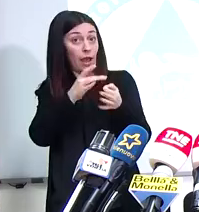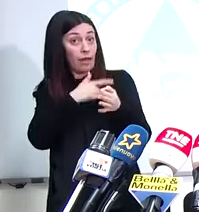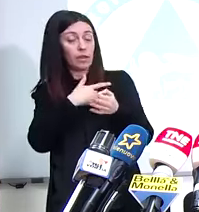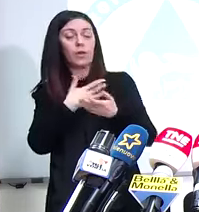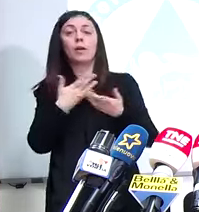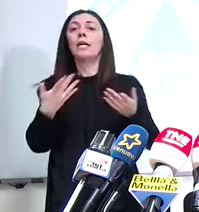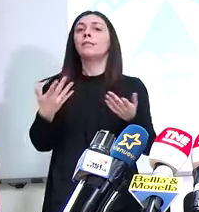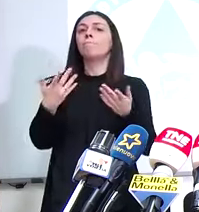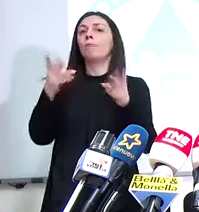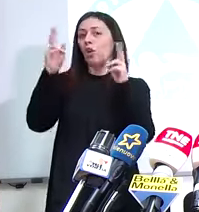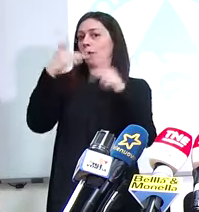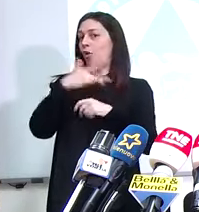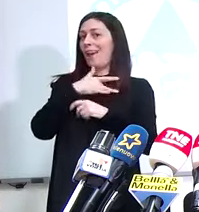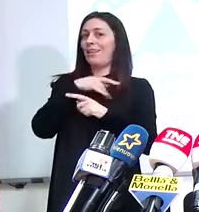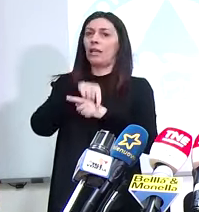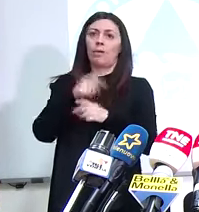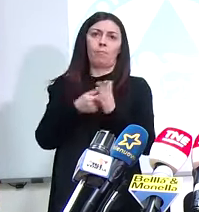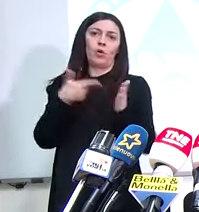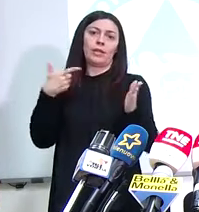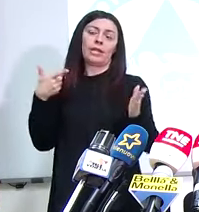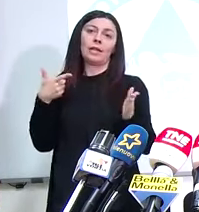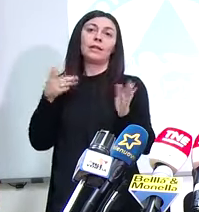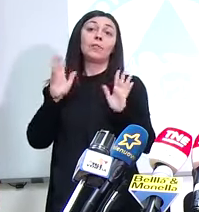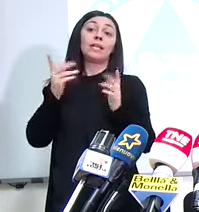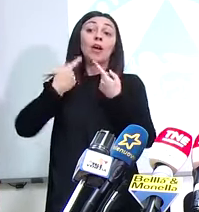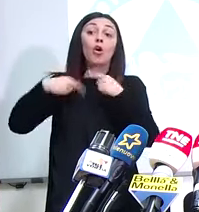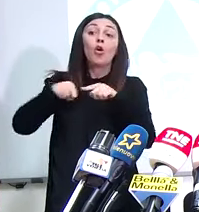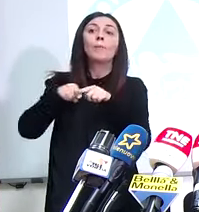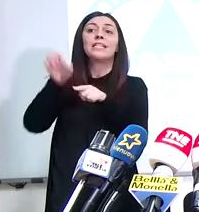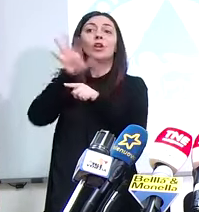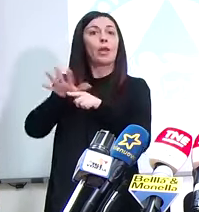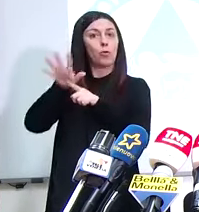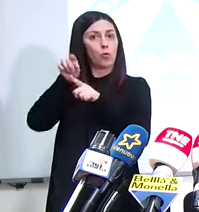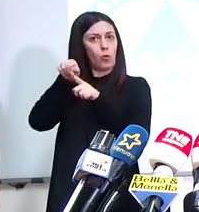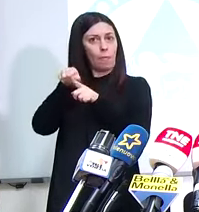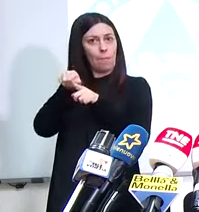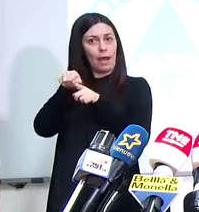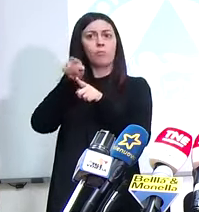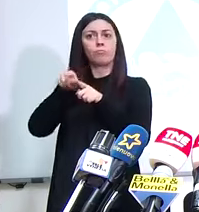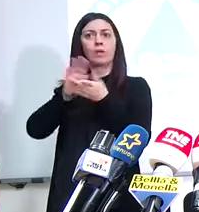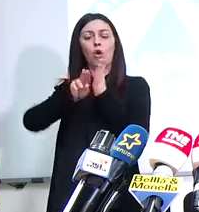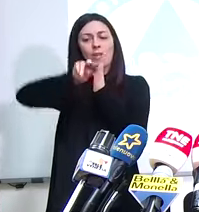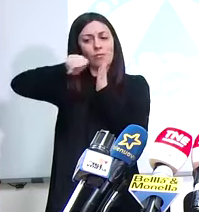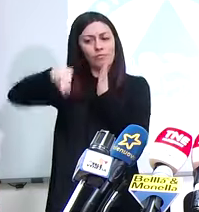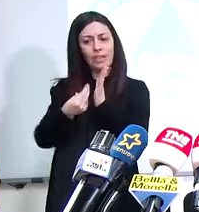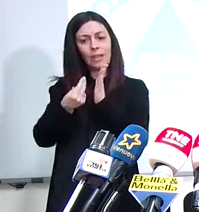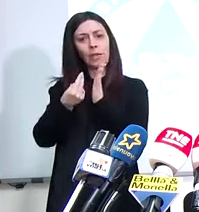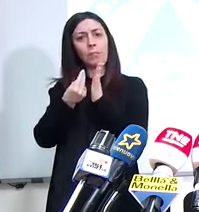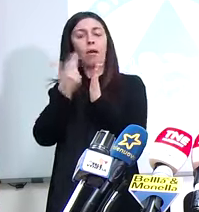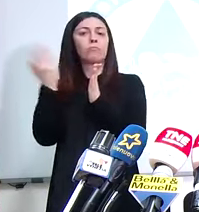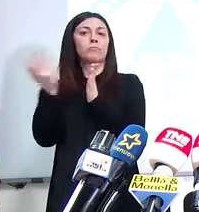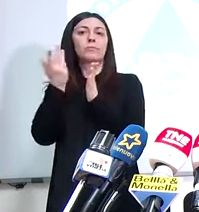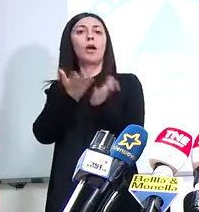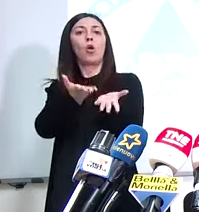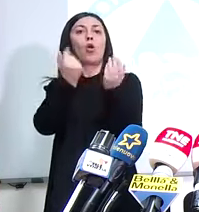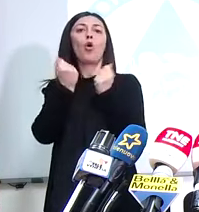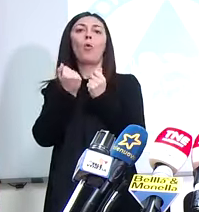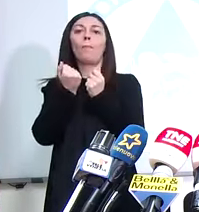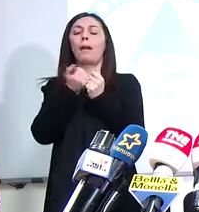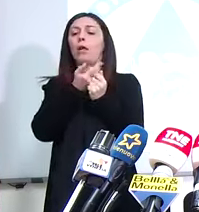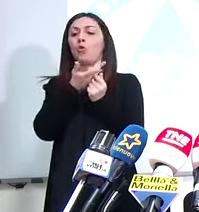europea ha firmato ma non è dato sapere un contratto per un approvvigionamento di una quota ex probabilmente